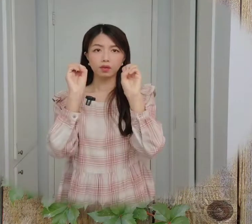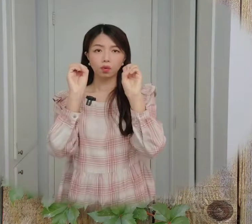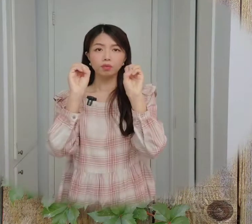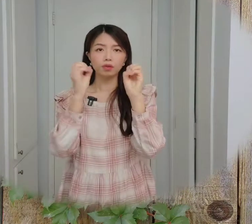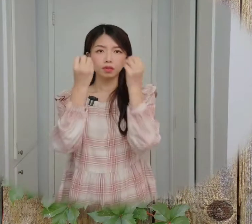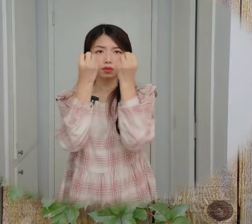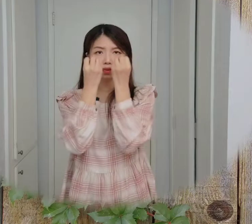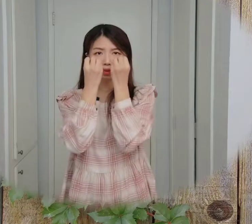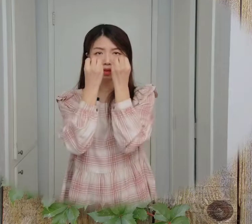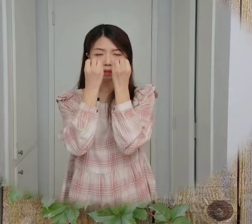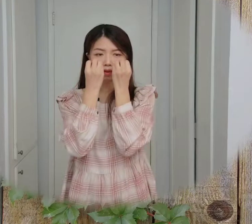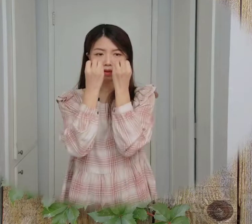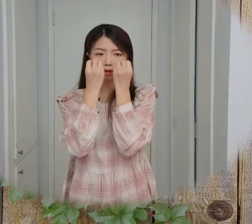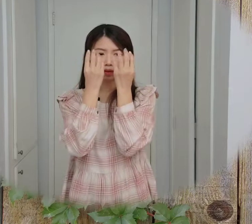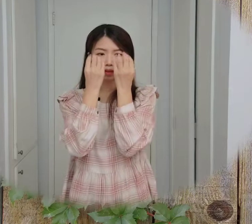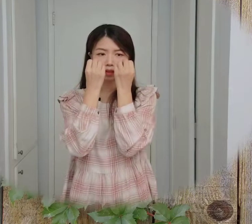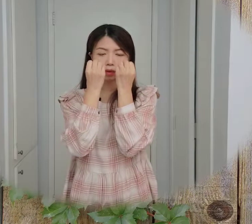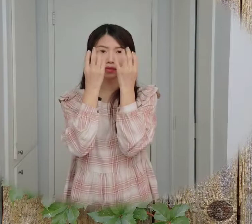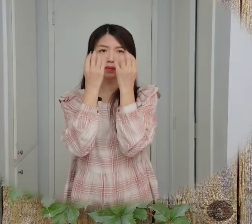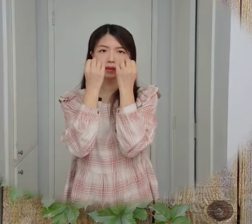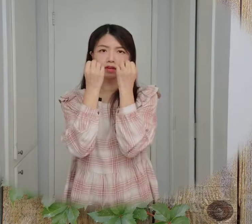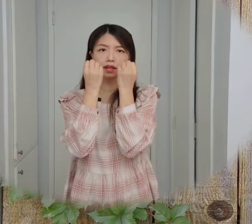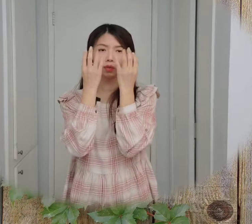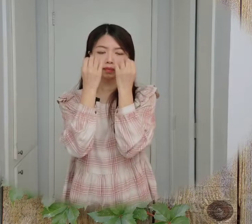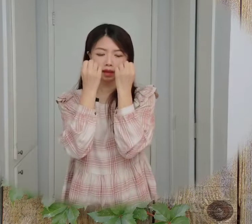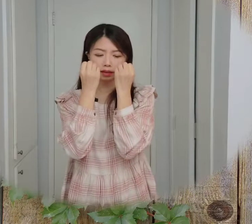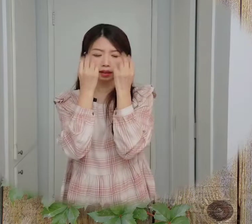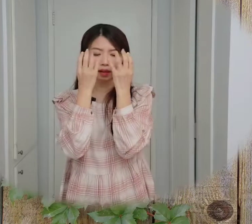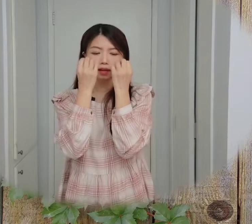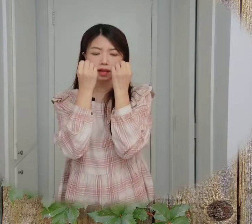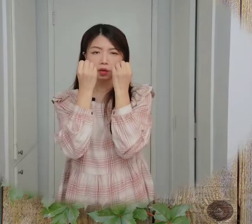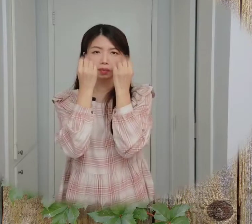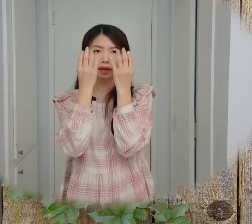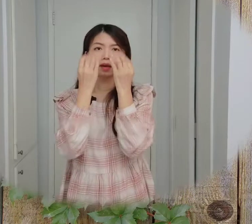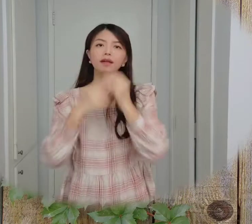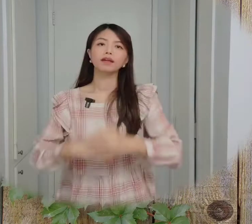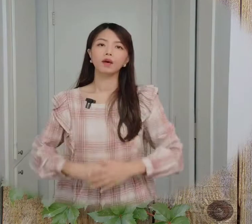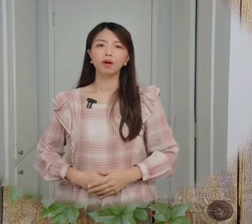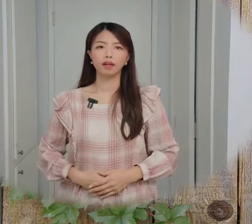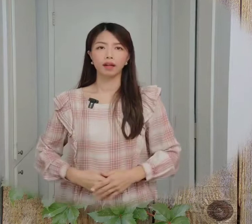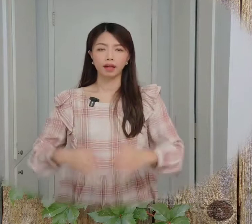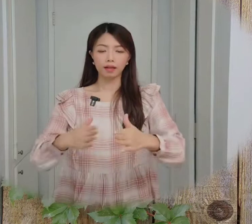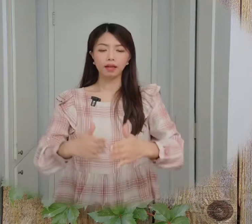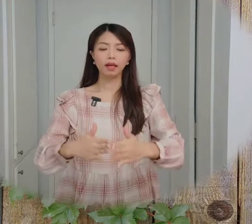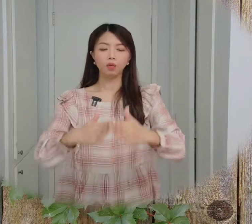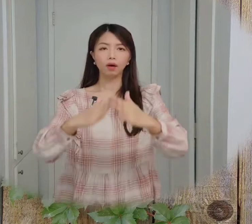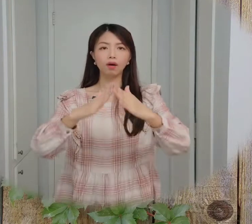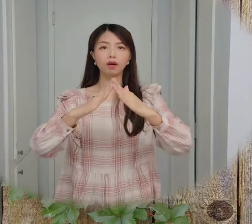살짝 오므려 주시고 눈 앞에서 살짝 펴주시면 돼요. 새롭다. 새롭게